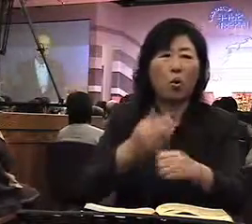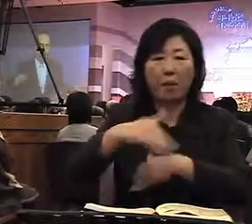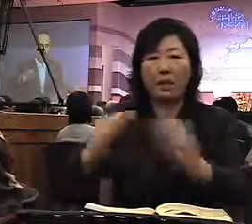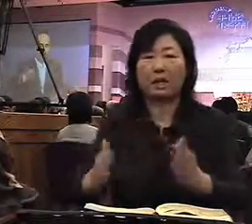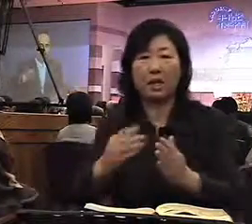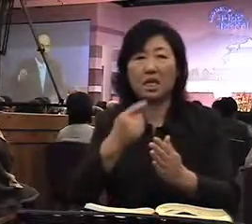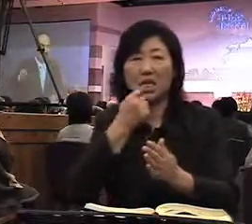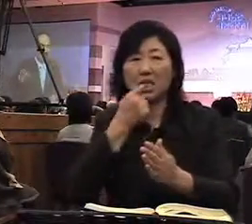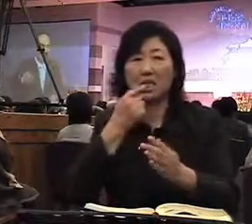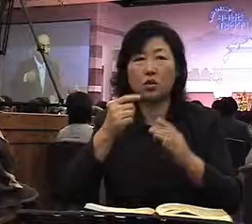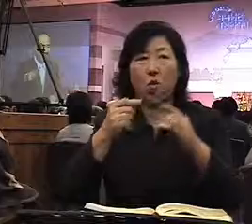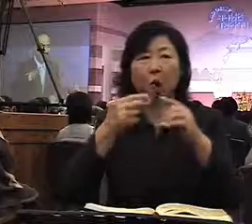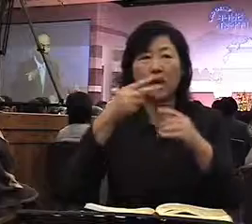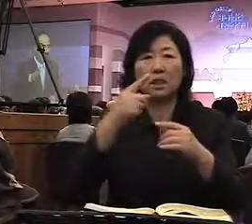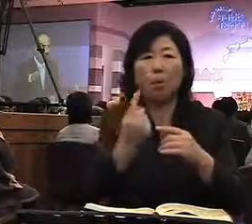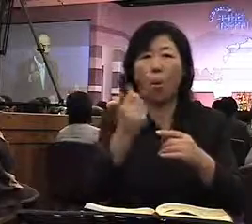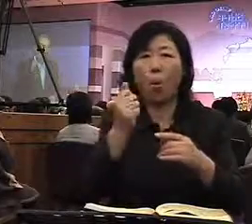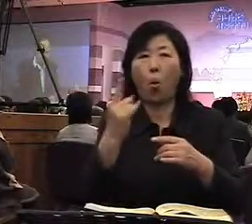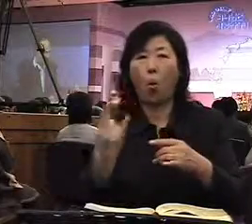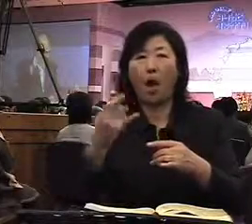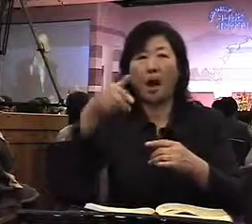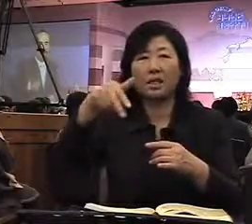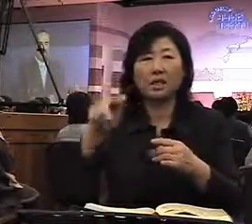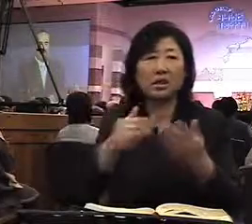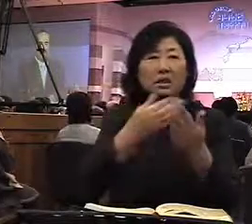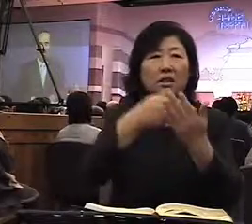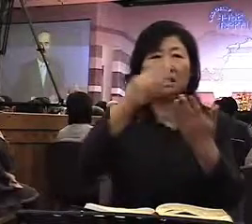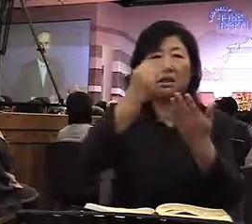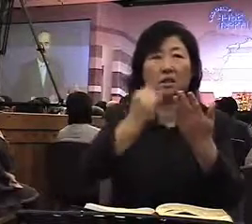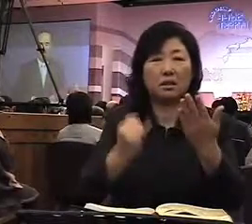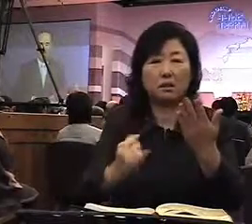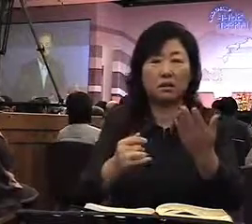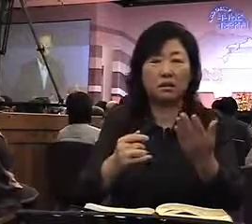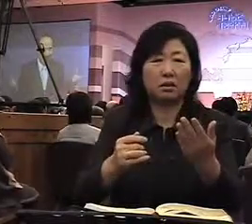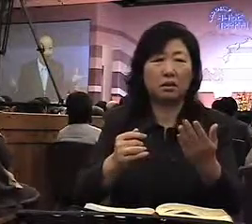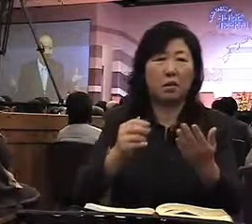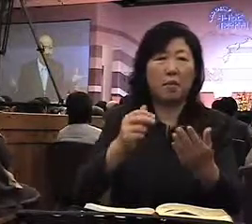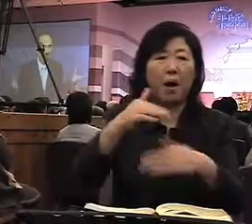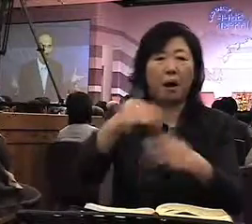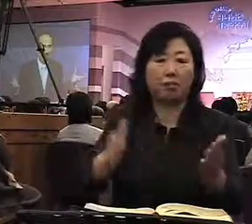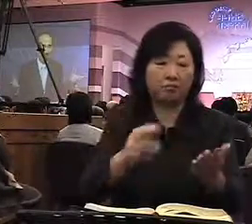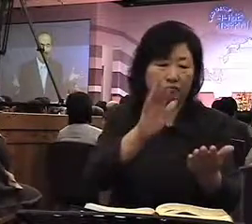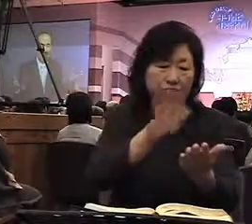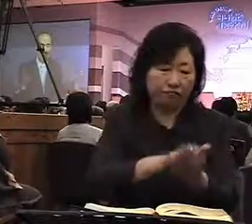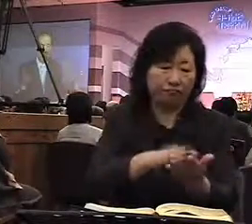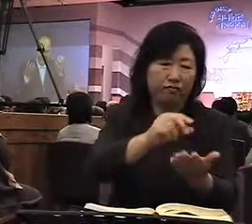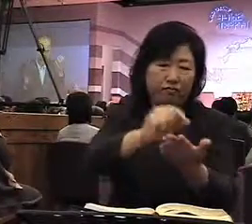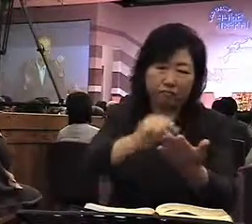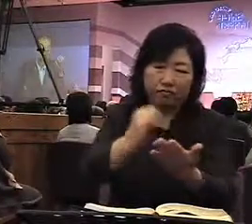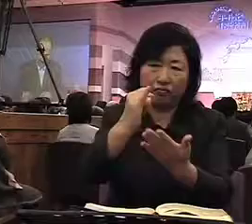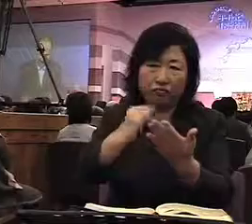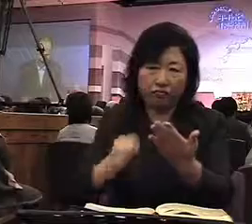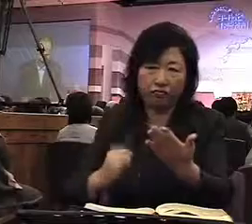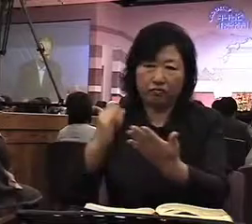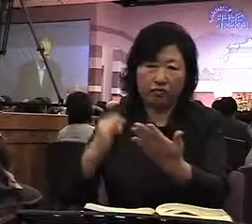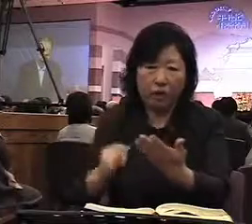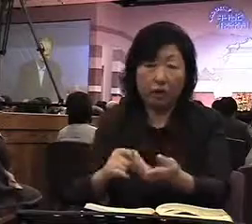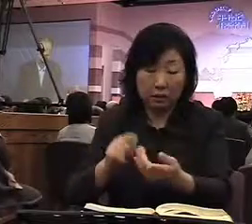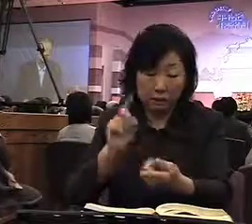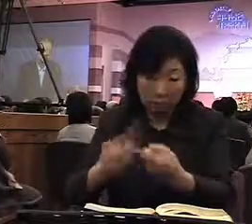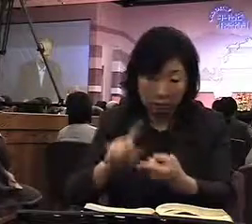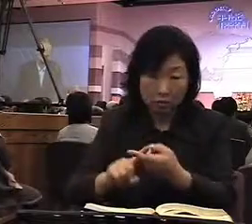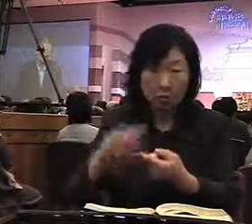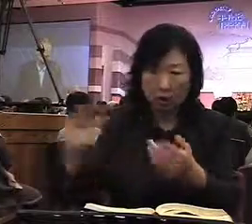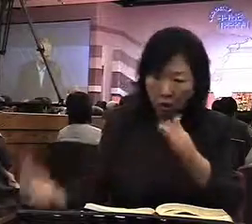깔아놓고 제가 그림을 그리고 엎드려 기도하면 그대로 되는 거예요. 놀라운 일이에요. 하나님이 기도라고 하는